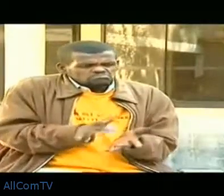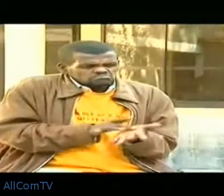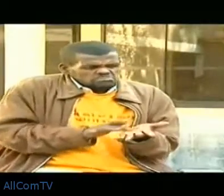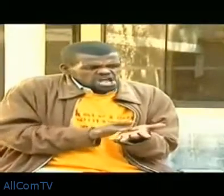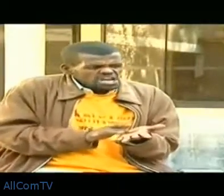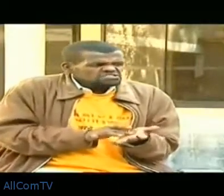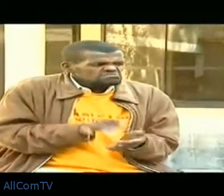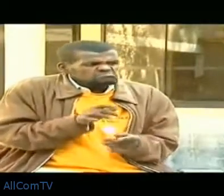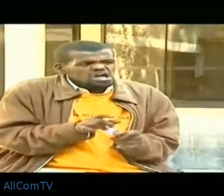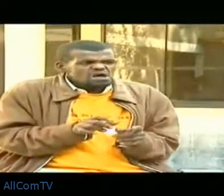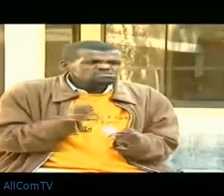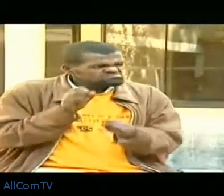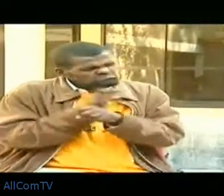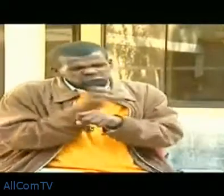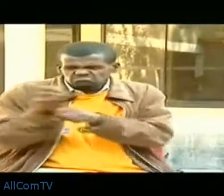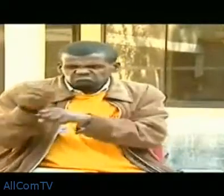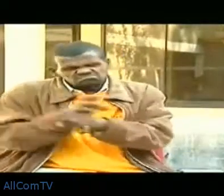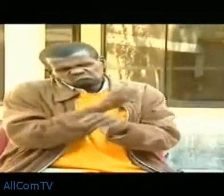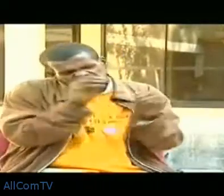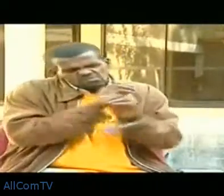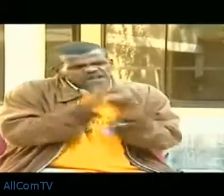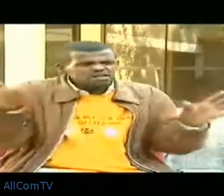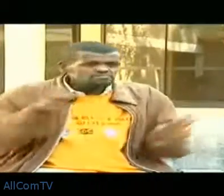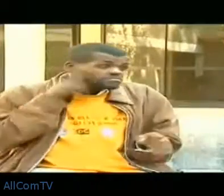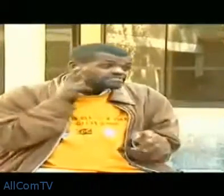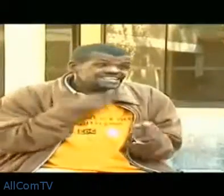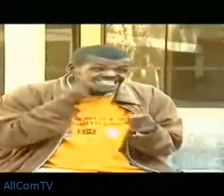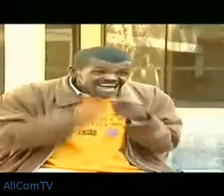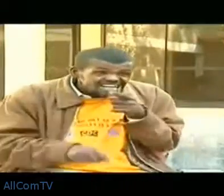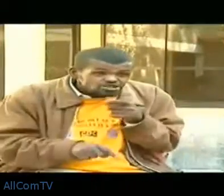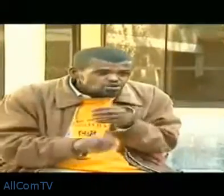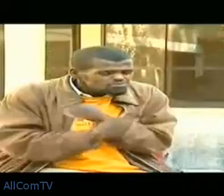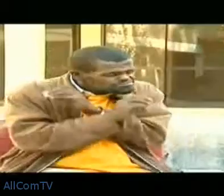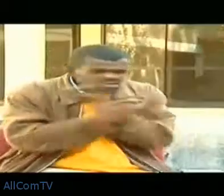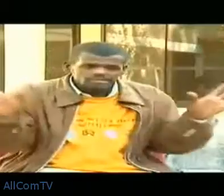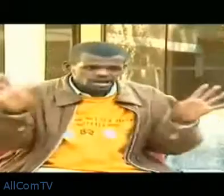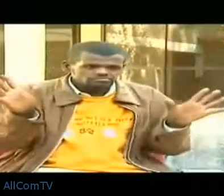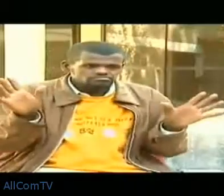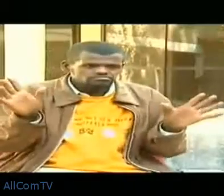ሆንኩ ሌሎች መስማት የተሳናቸው ወገኖች መረጃ አልነበረንም።